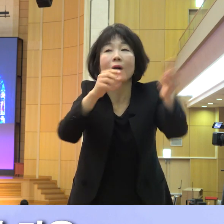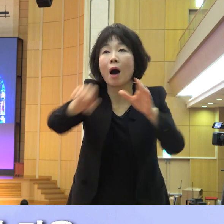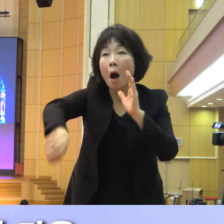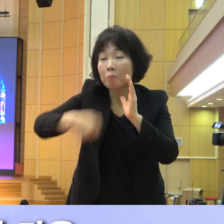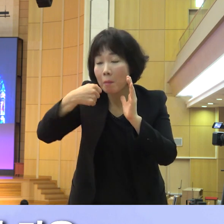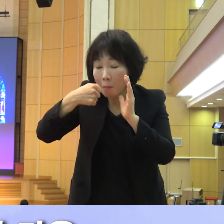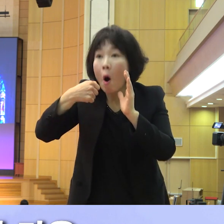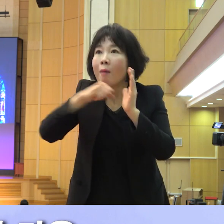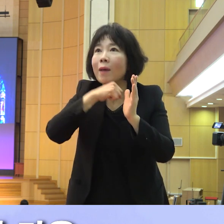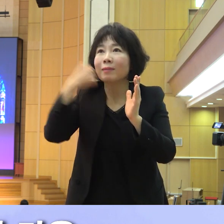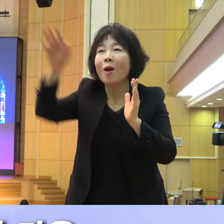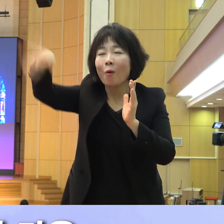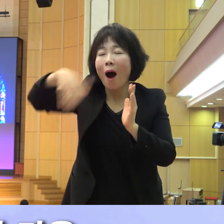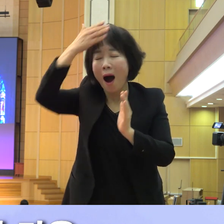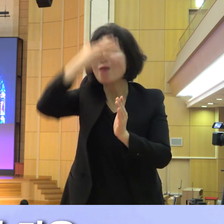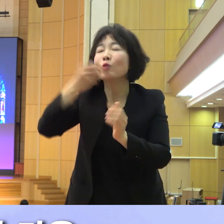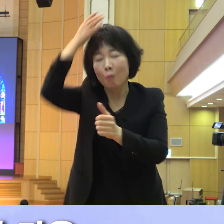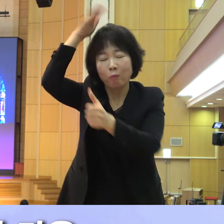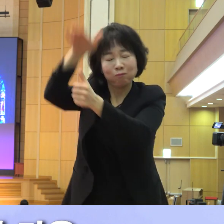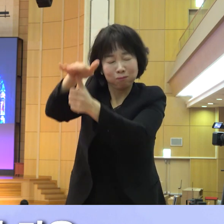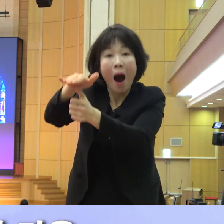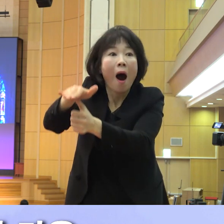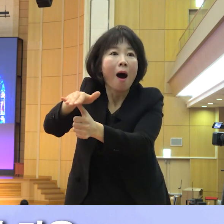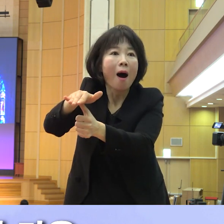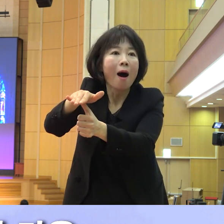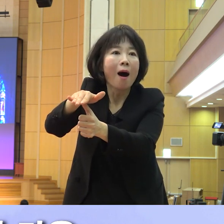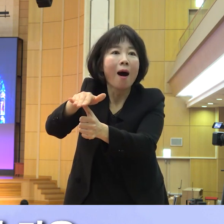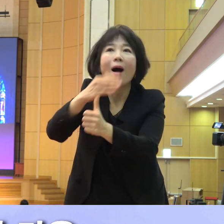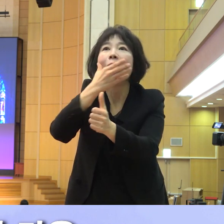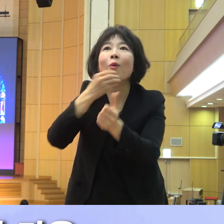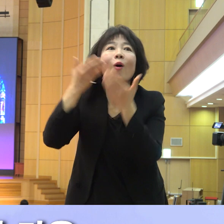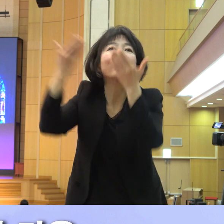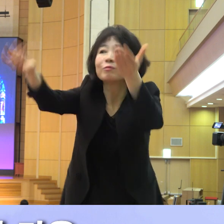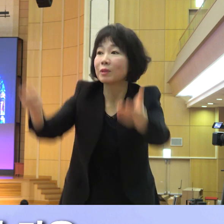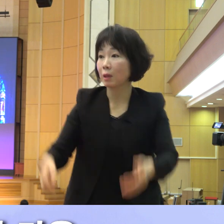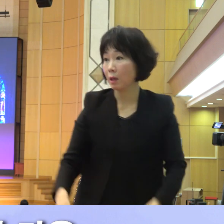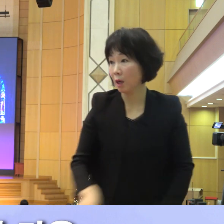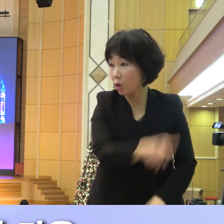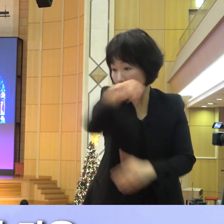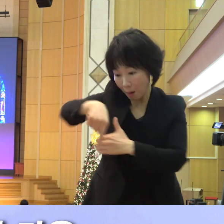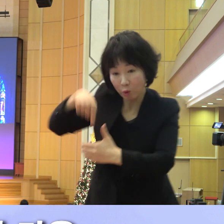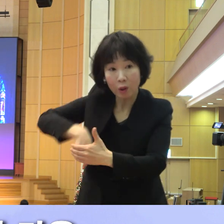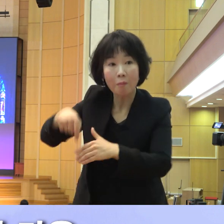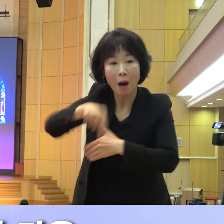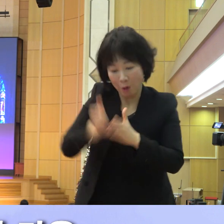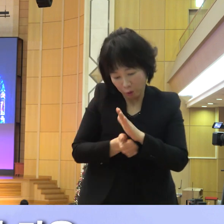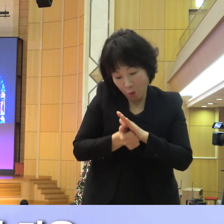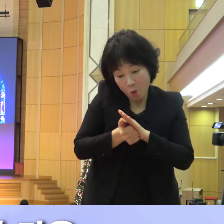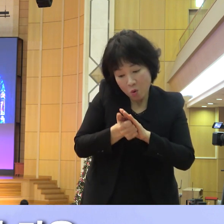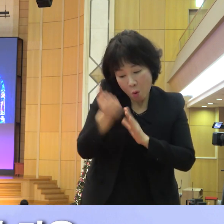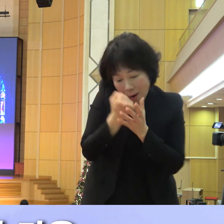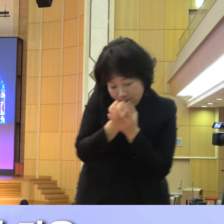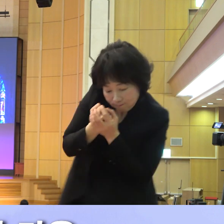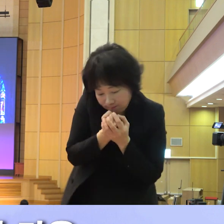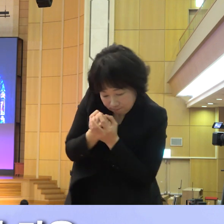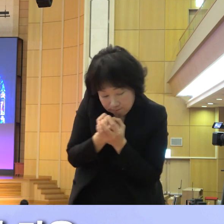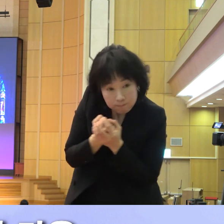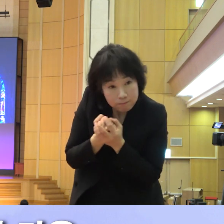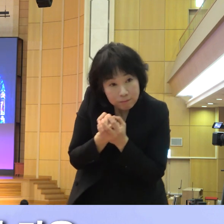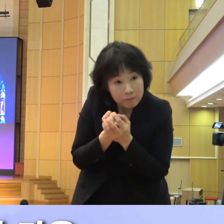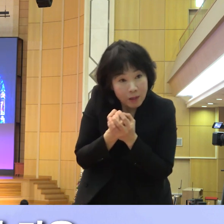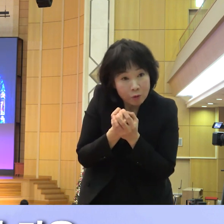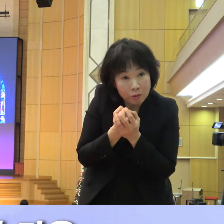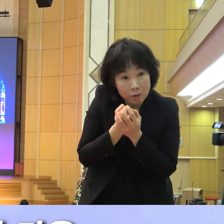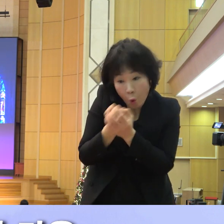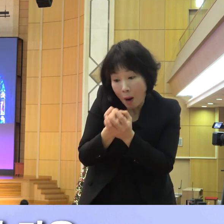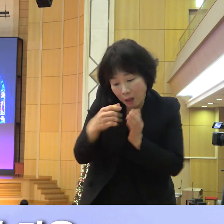우리 인생은요 소망이 나를 이끌고 가는 거예요. 등불을 들면 등불이 나의 가는 길을 비추는